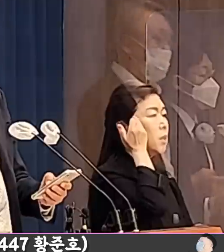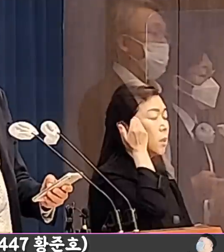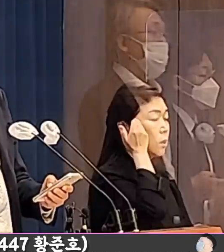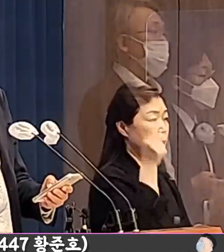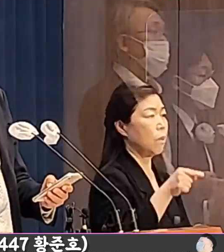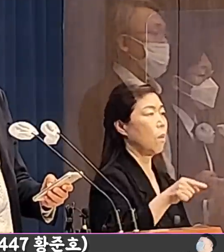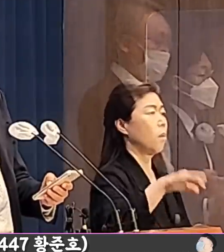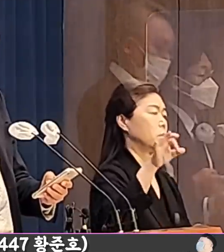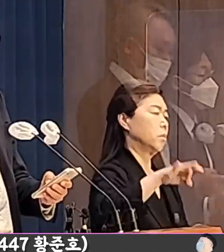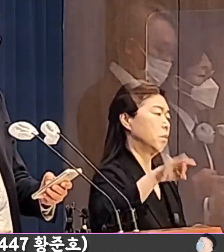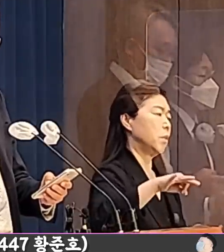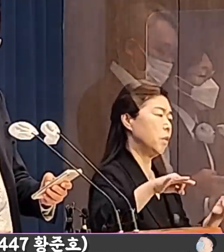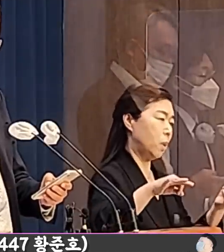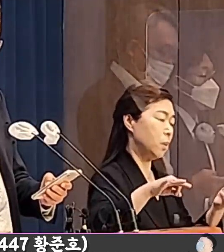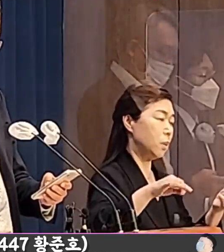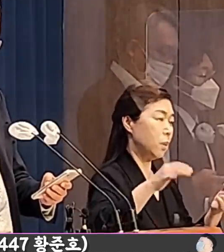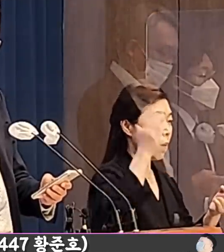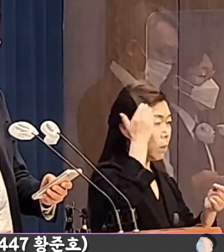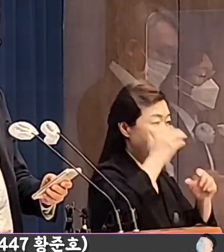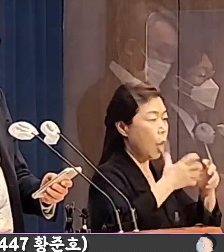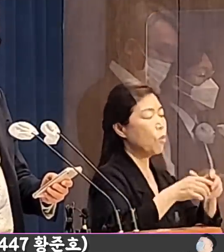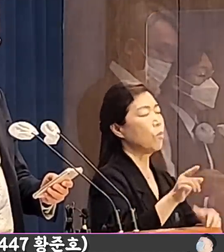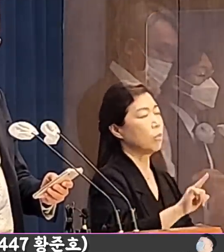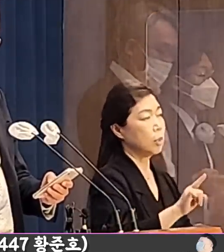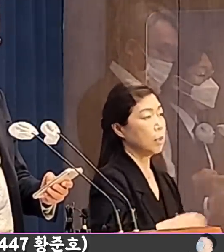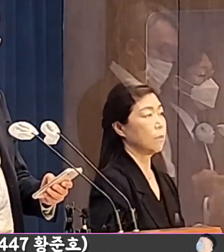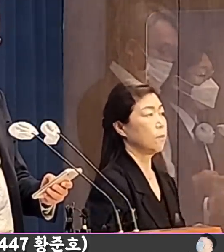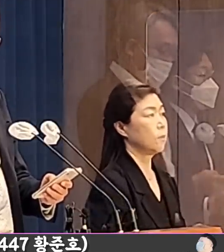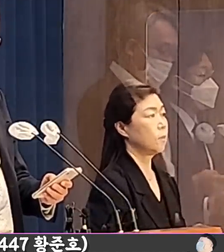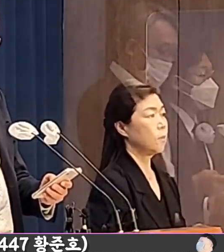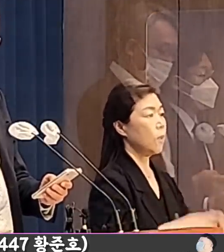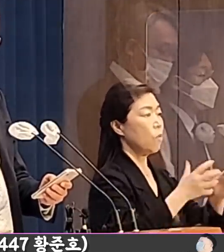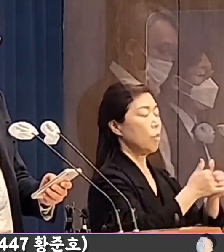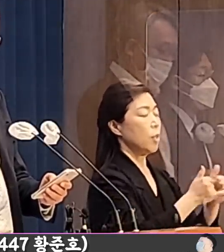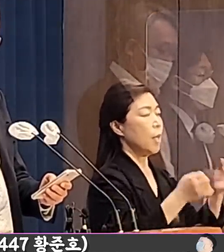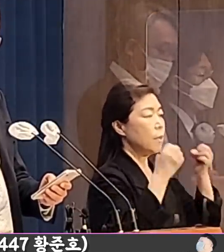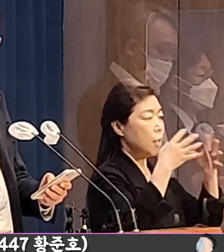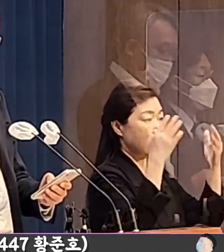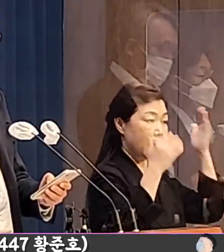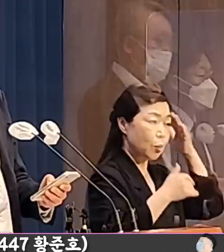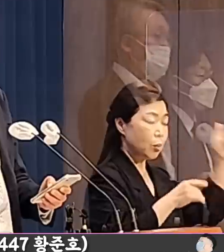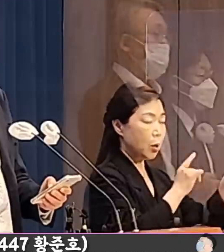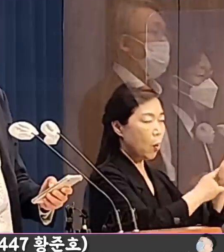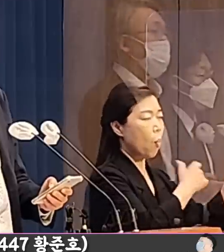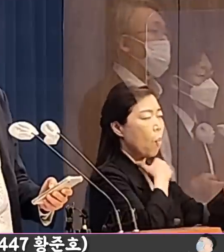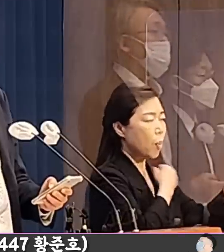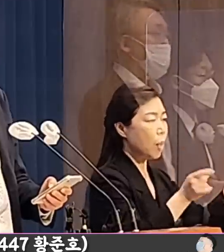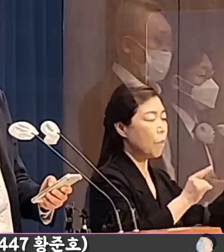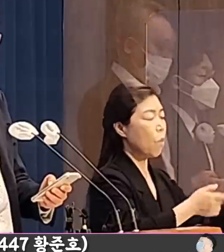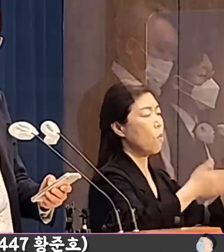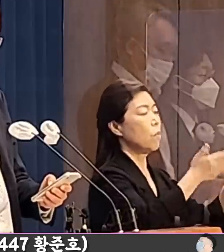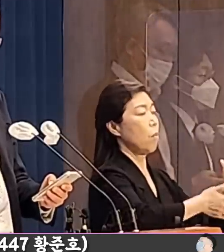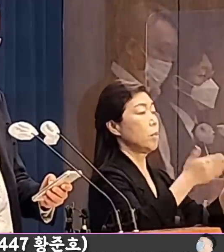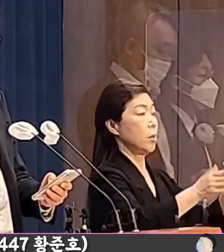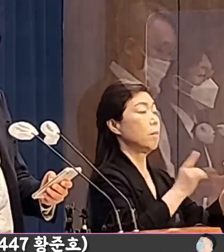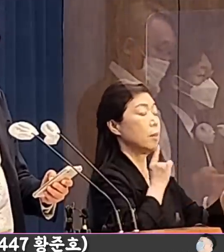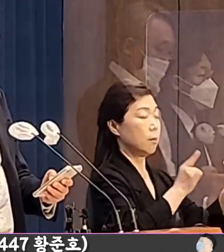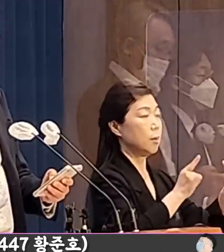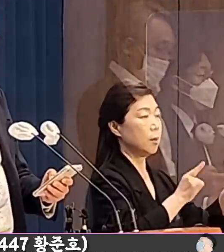비웃음거리가 되는 대한민국이 되어서야 되겠습니까? 국민들이 새로운 대통령에게 가장 바라는 것은 공정이라고